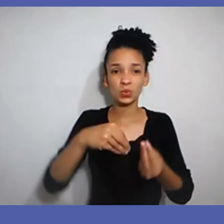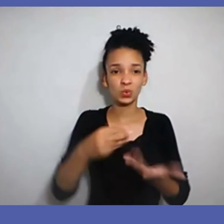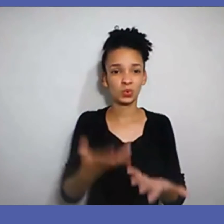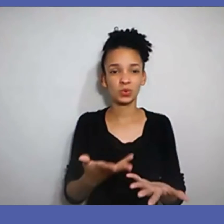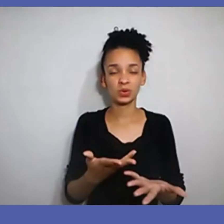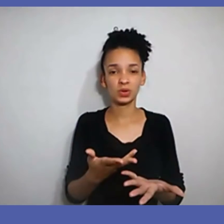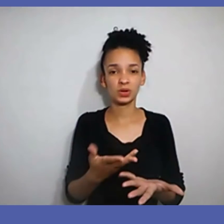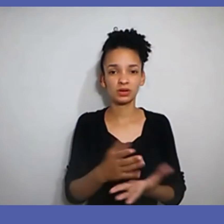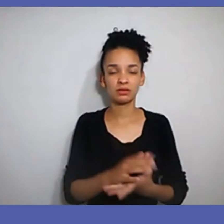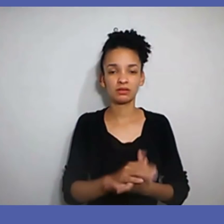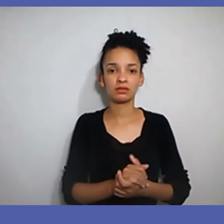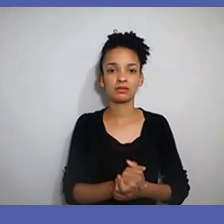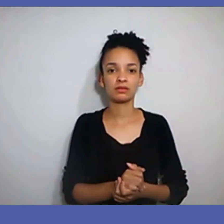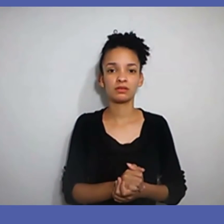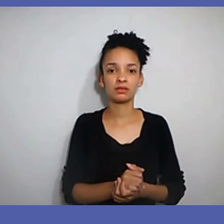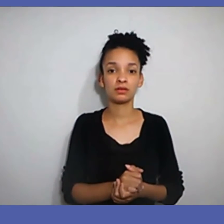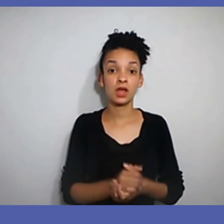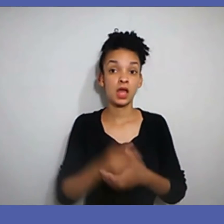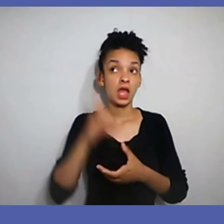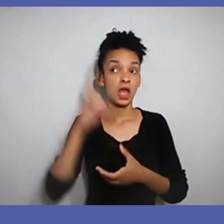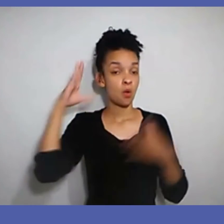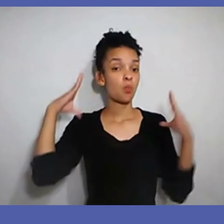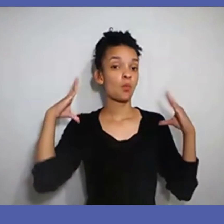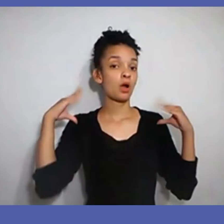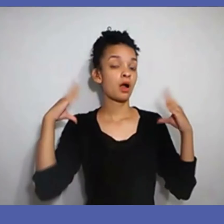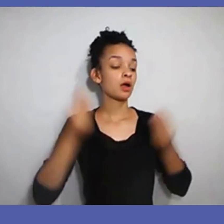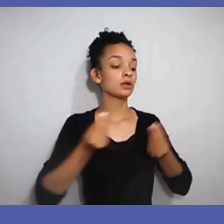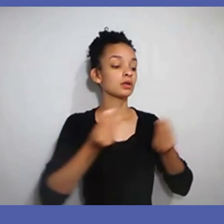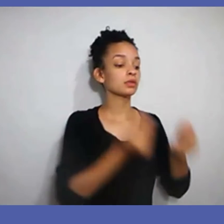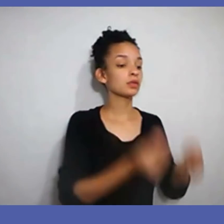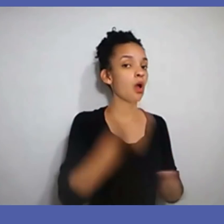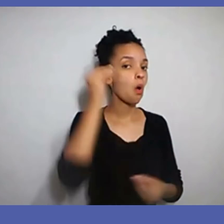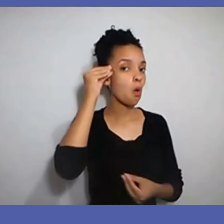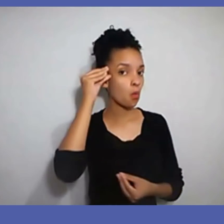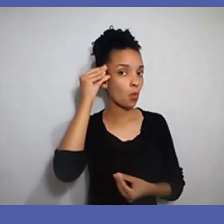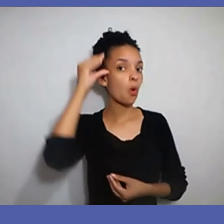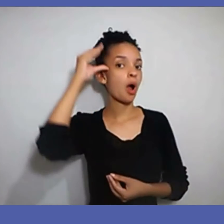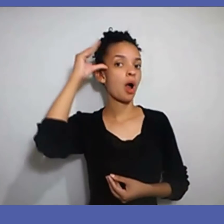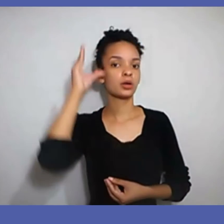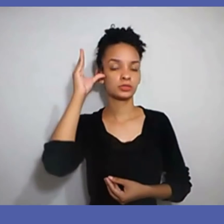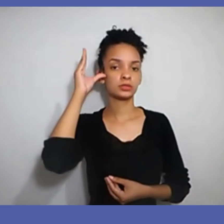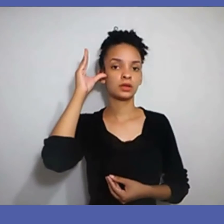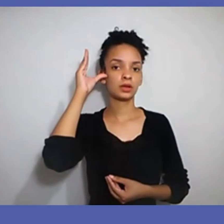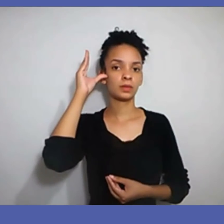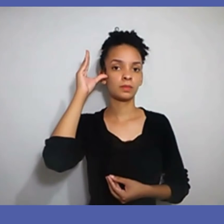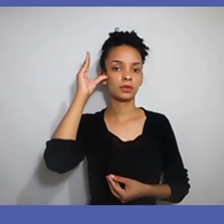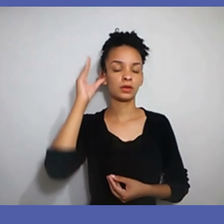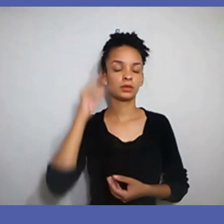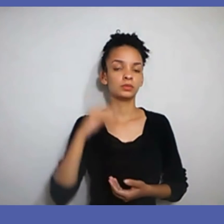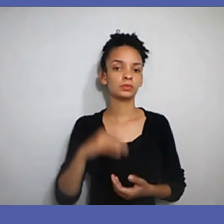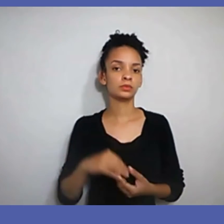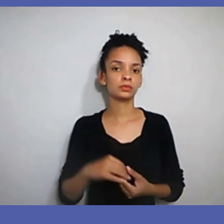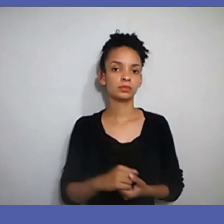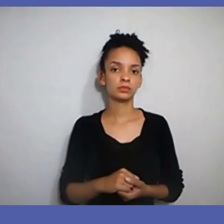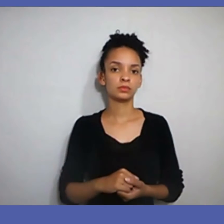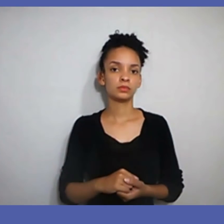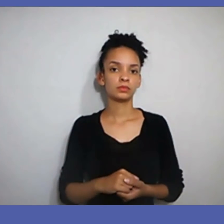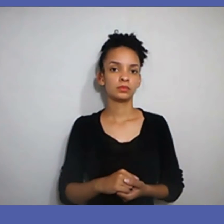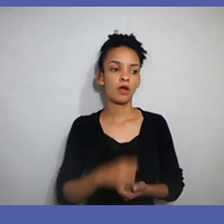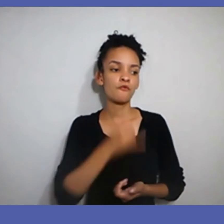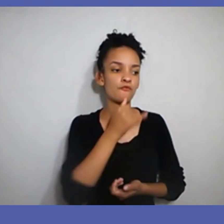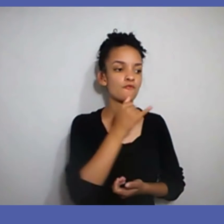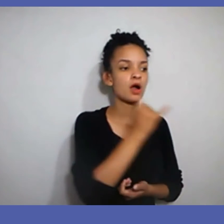introdução, muito conhecimento da área mística, né, angelicais, não foram trazidas para